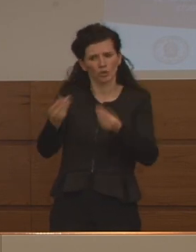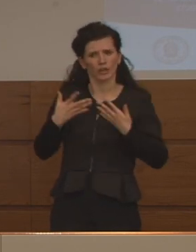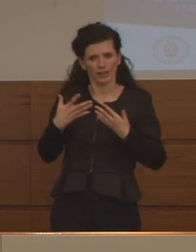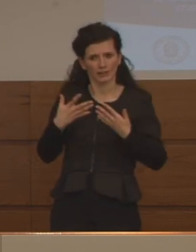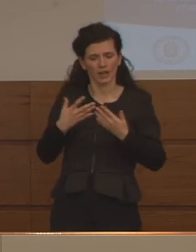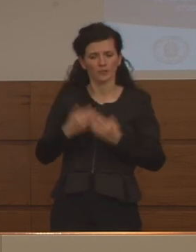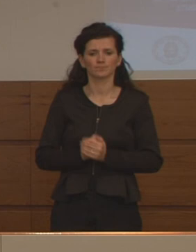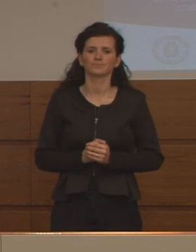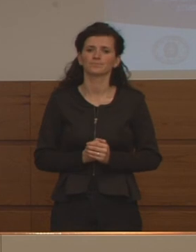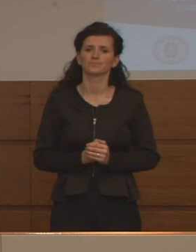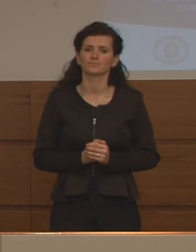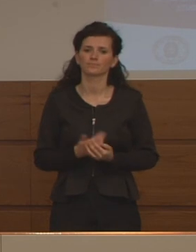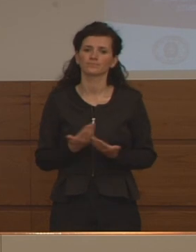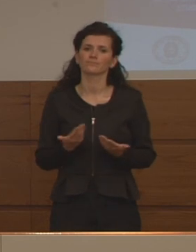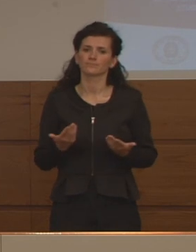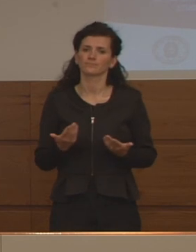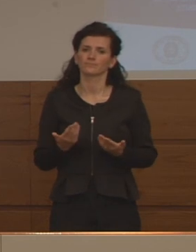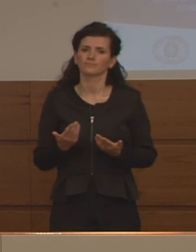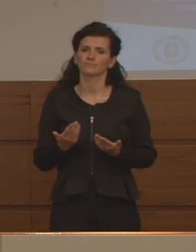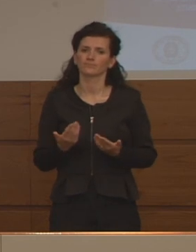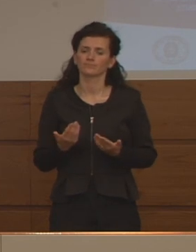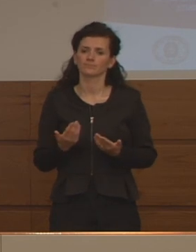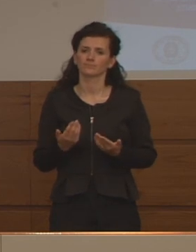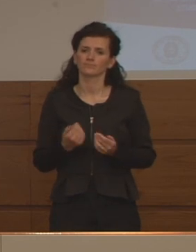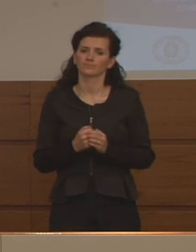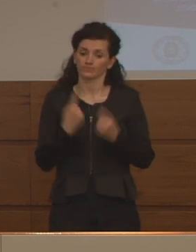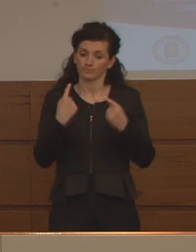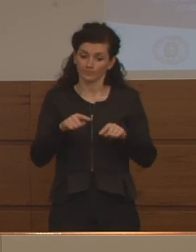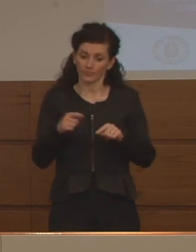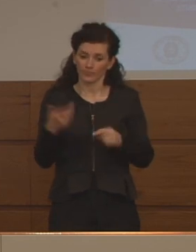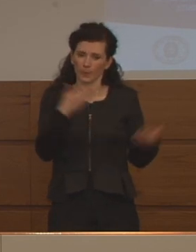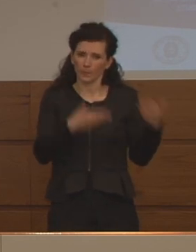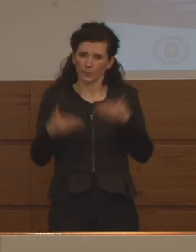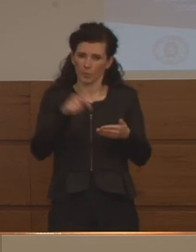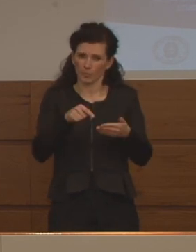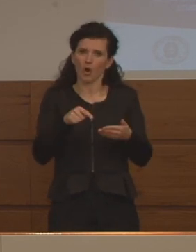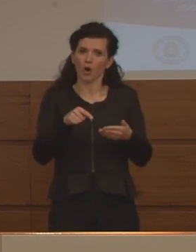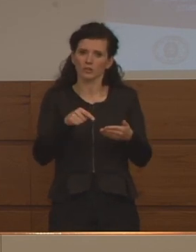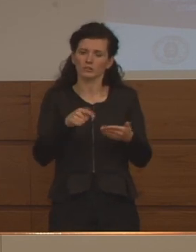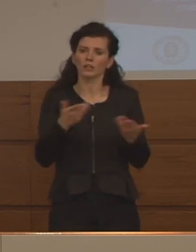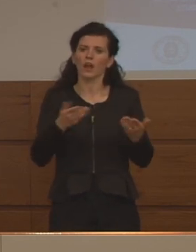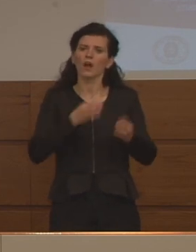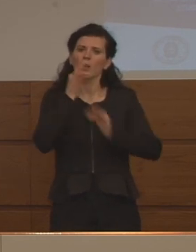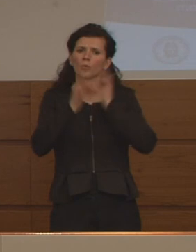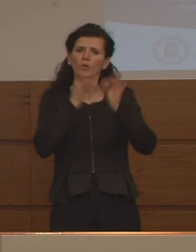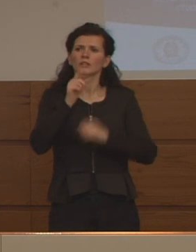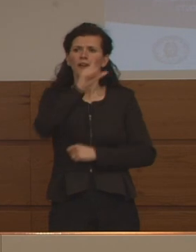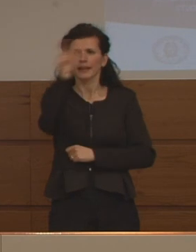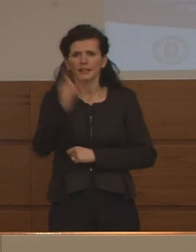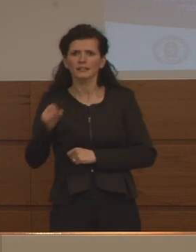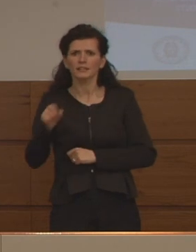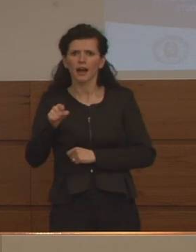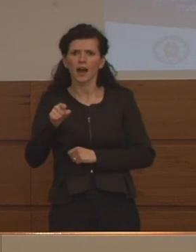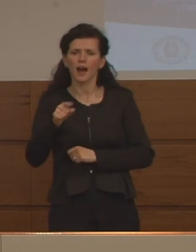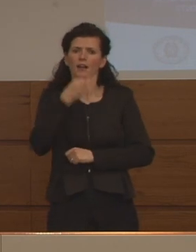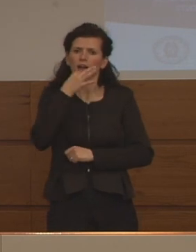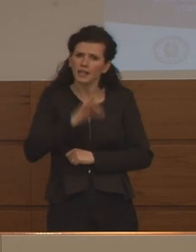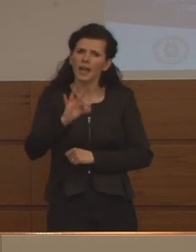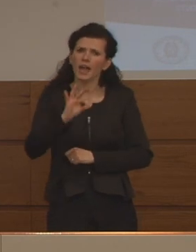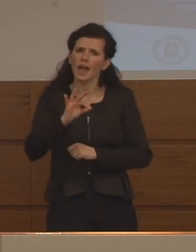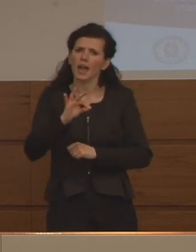e anche questo è quanto il paese riuscito a mettere in campo per